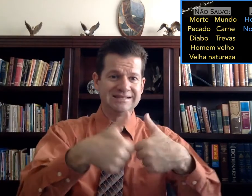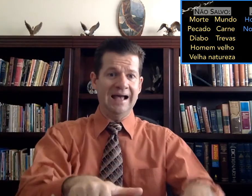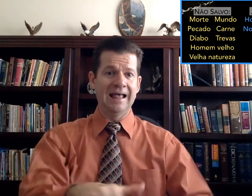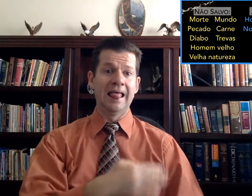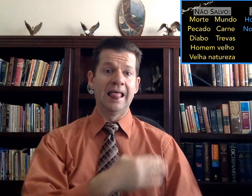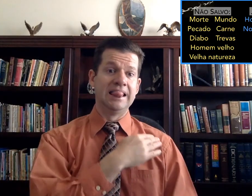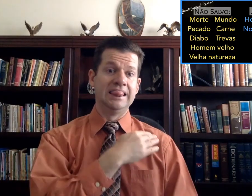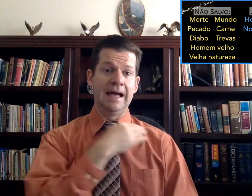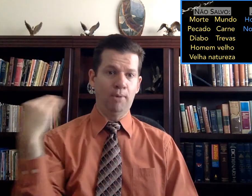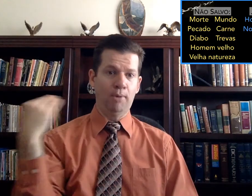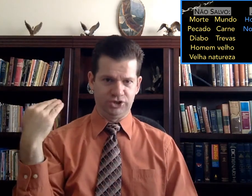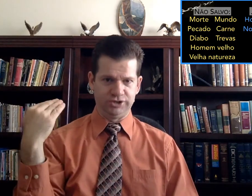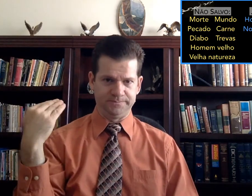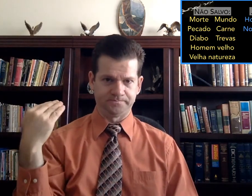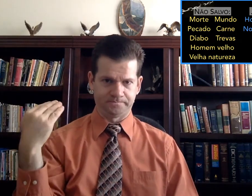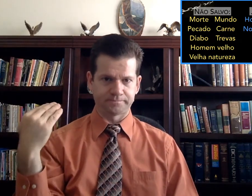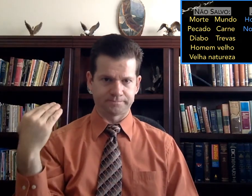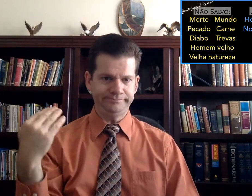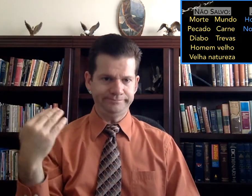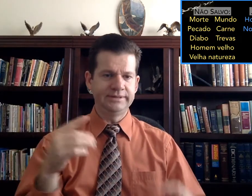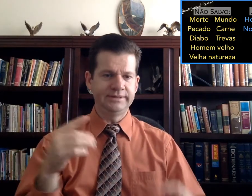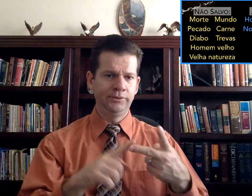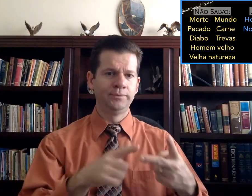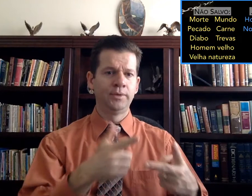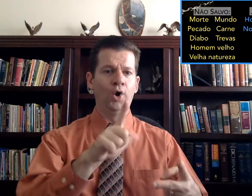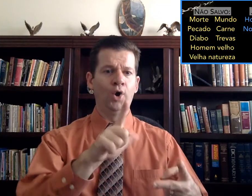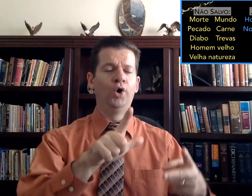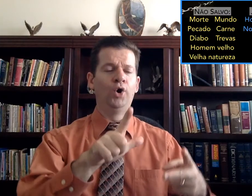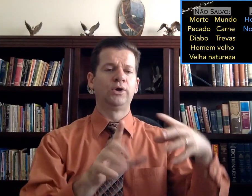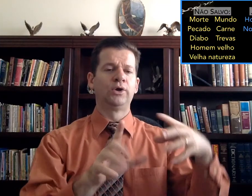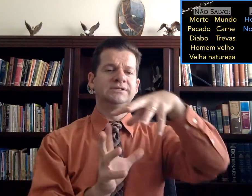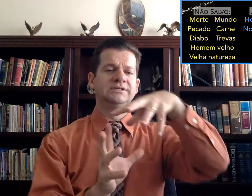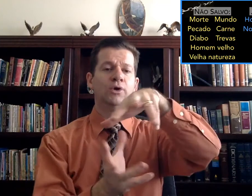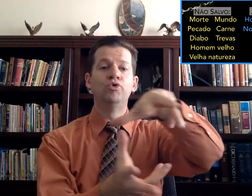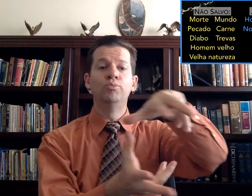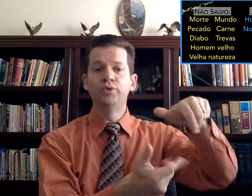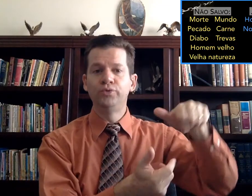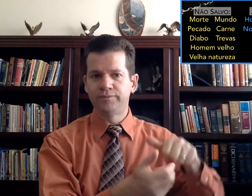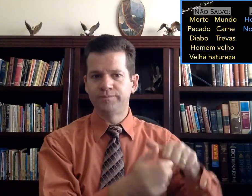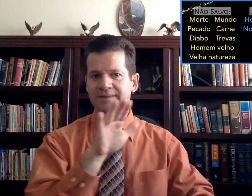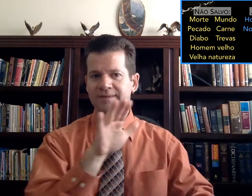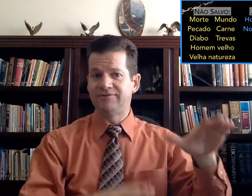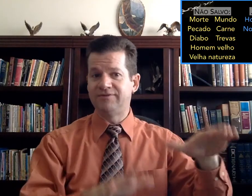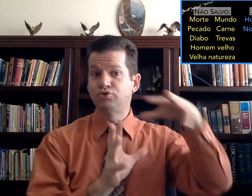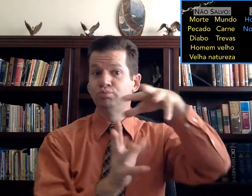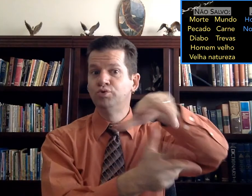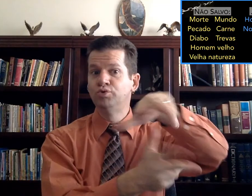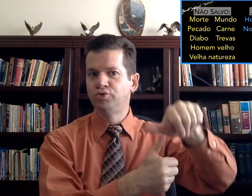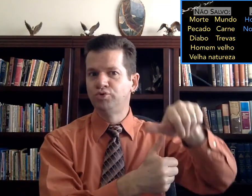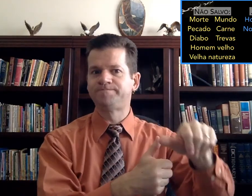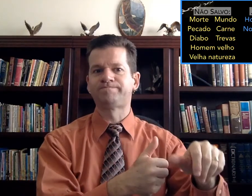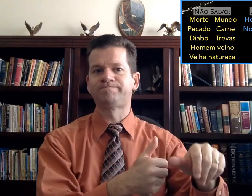está na morte, certo? Outra coisa também, o mundo. Às vezes o mundo